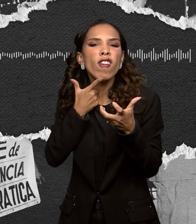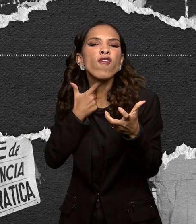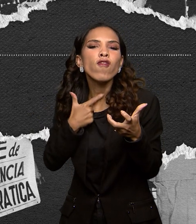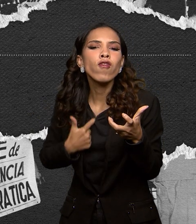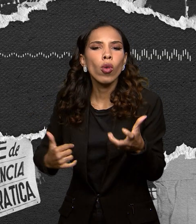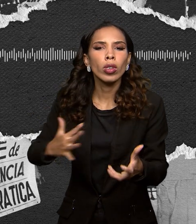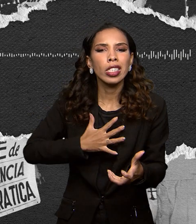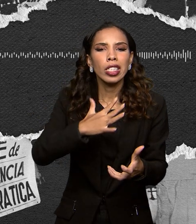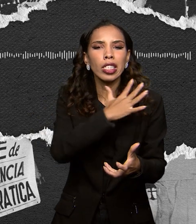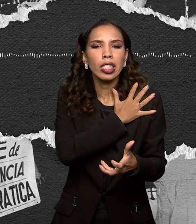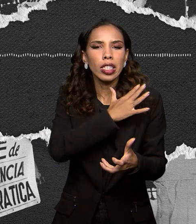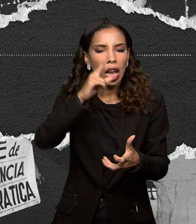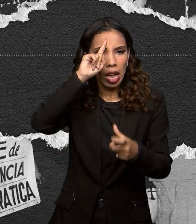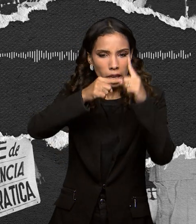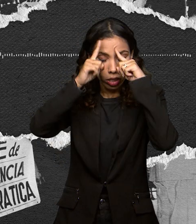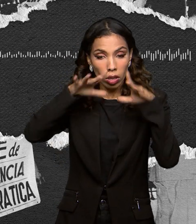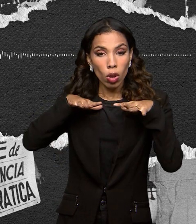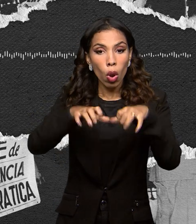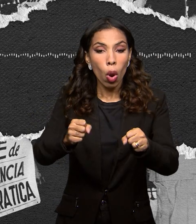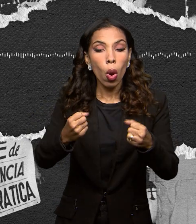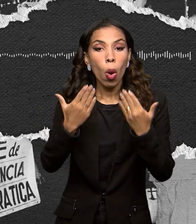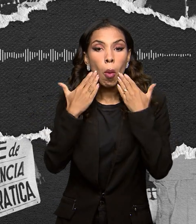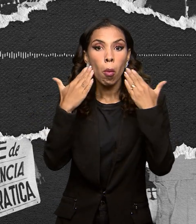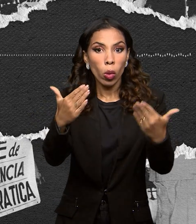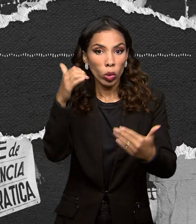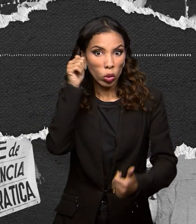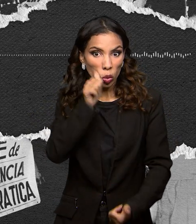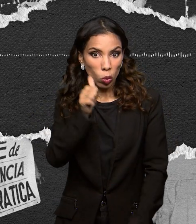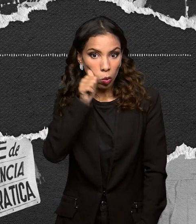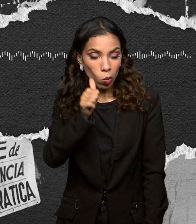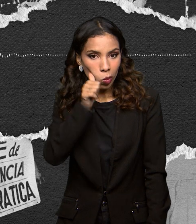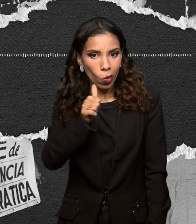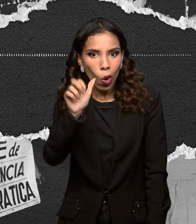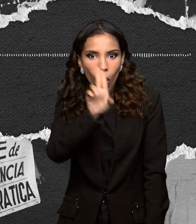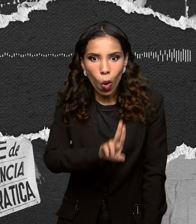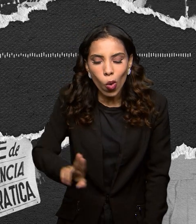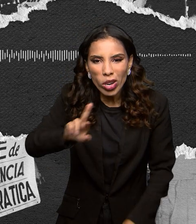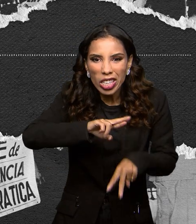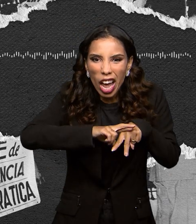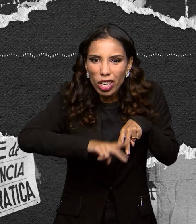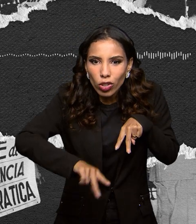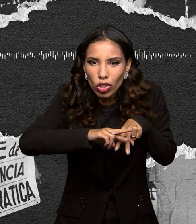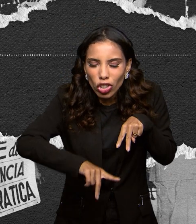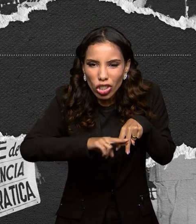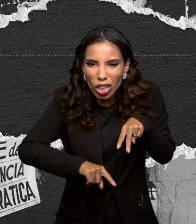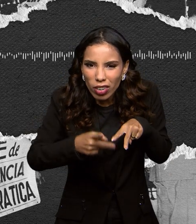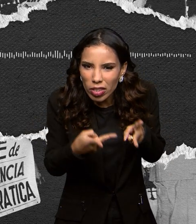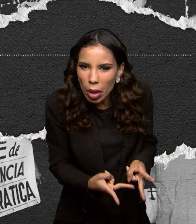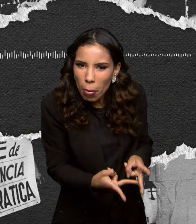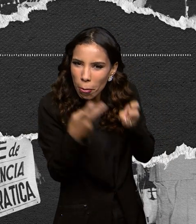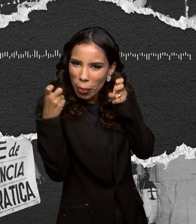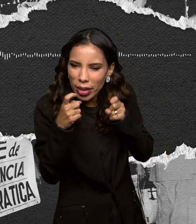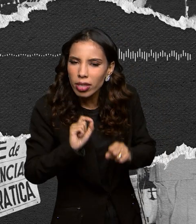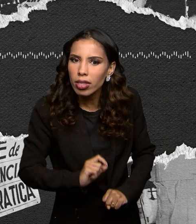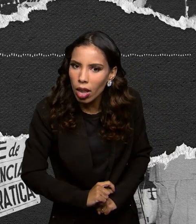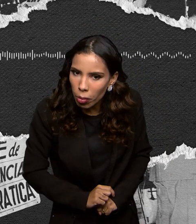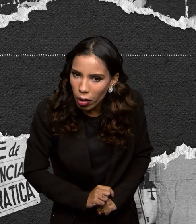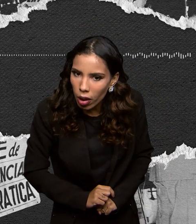quiseram mostrar via mulheres. Olha como é que eles usaram a política de gênero. Se você for ver